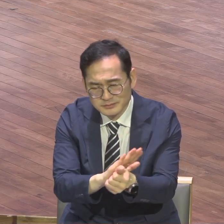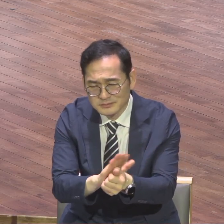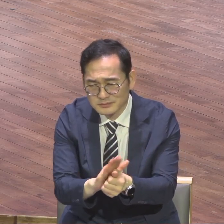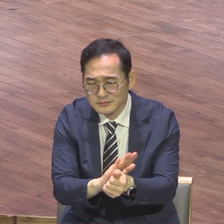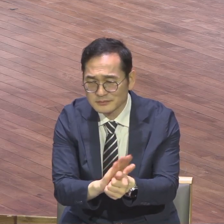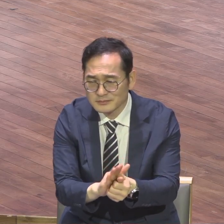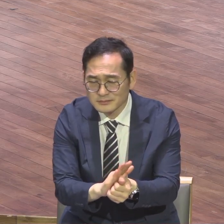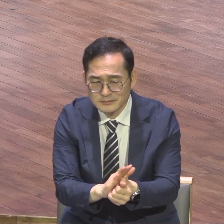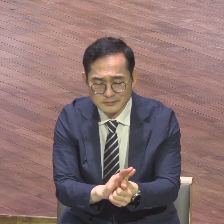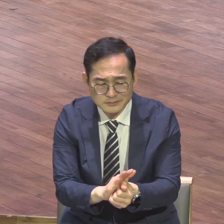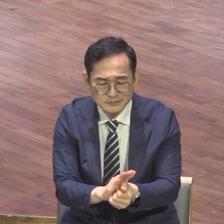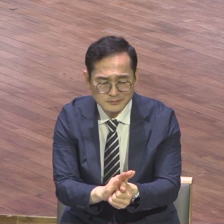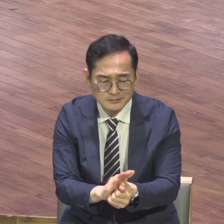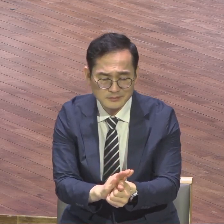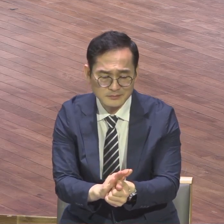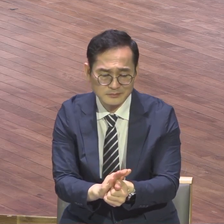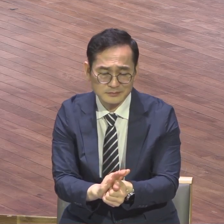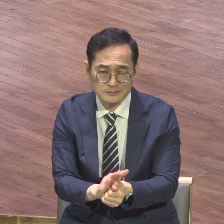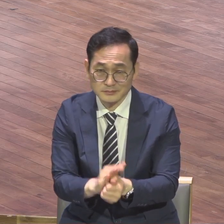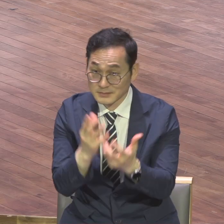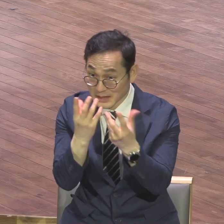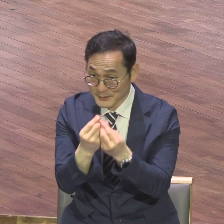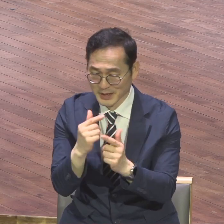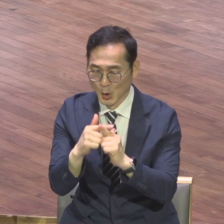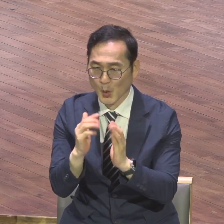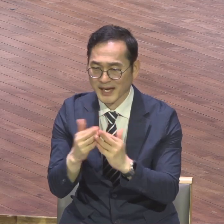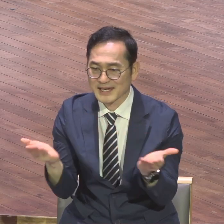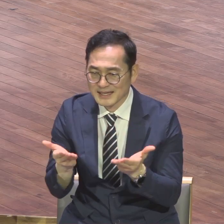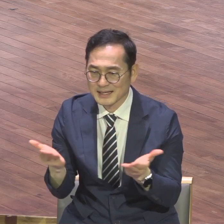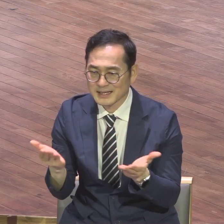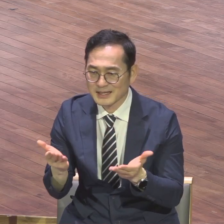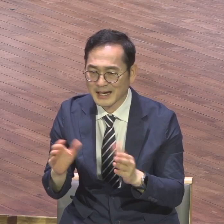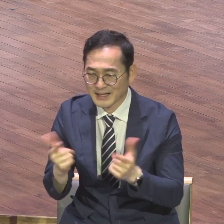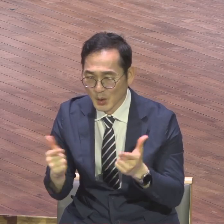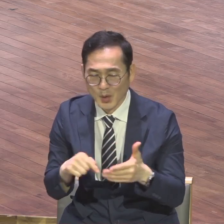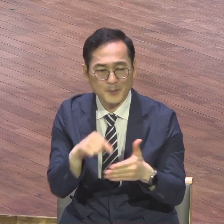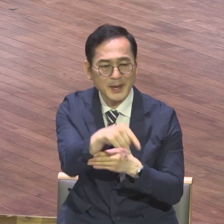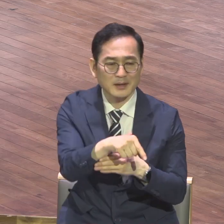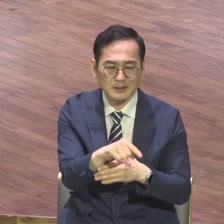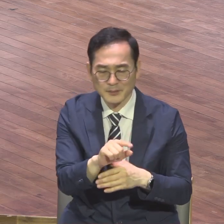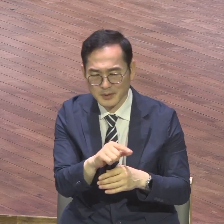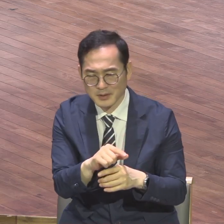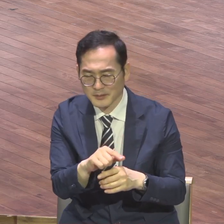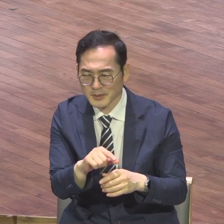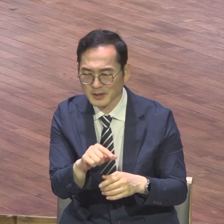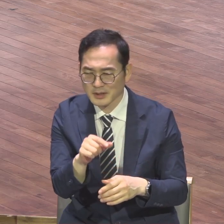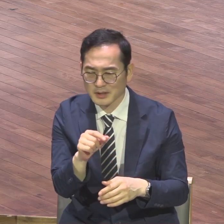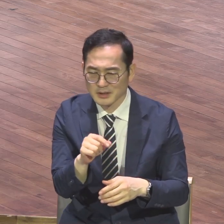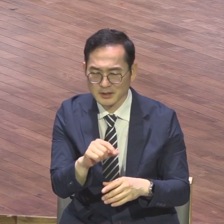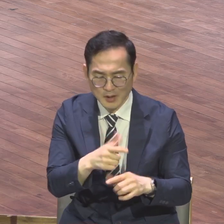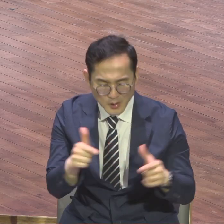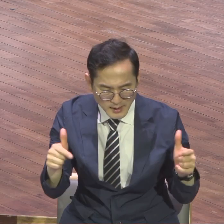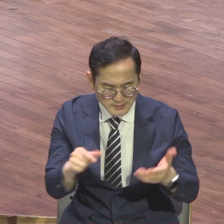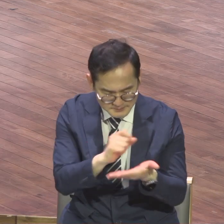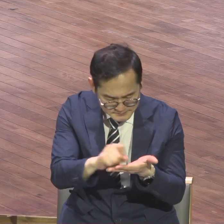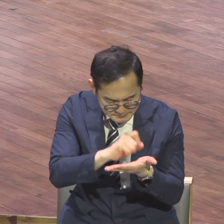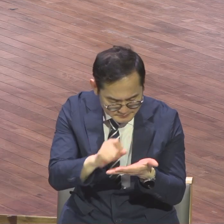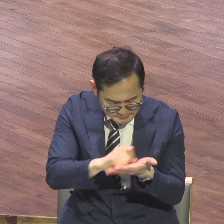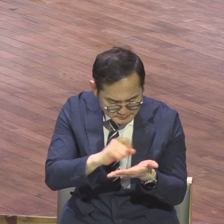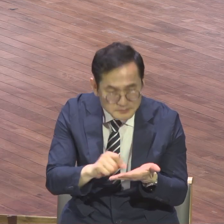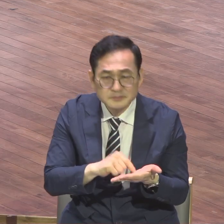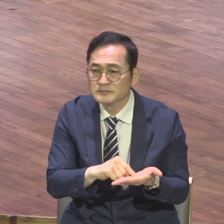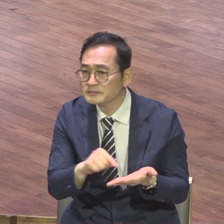집중했단 말이에요. 요즘 표현하면 말이에요. 교회 해야 될 일 안 하고 맨날 행정만 해요. 행정. 어? 그 말 환장하고 막 그